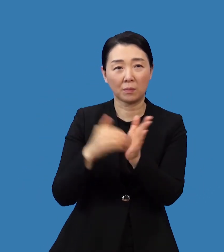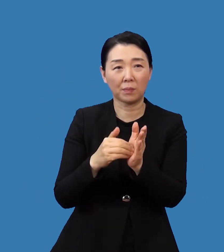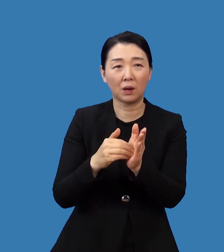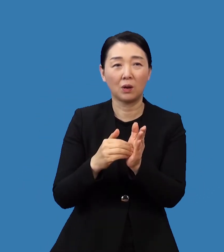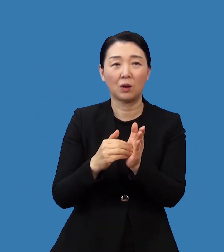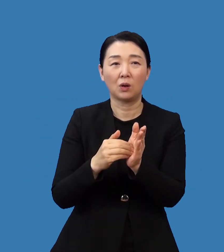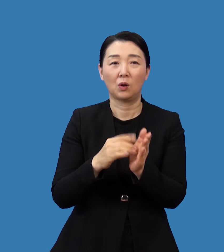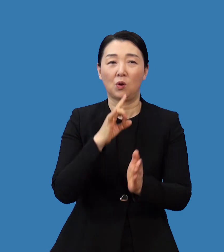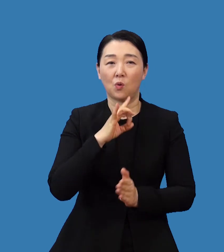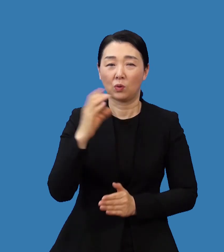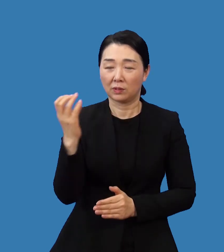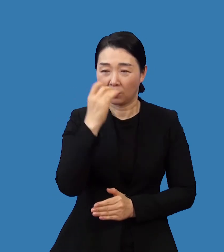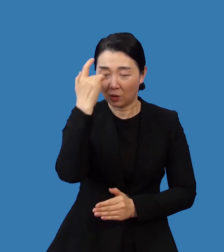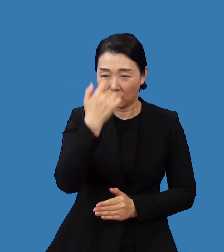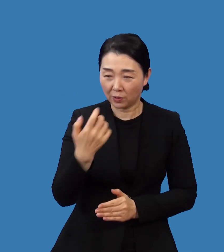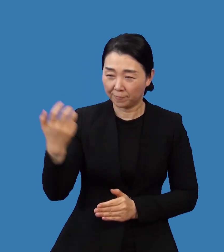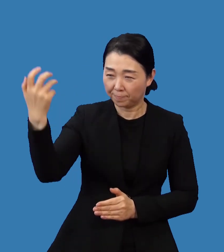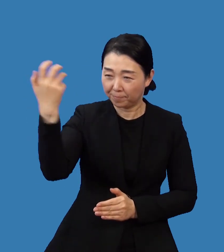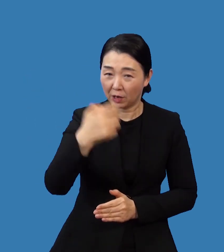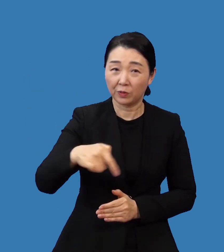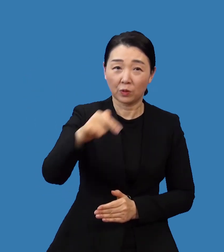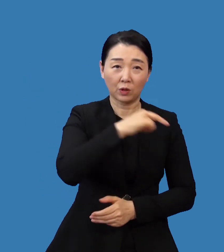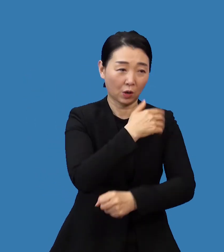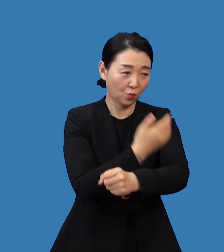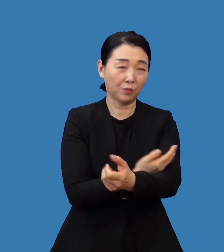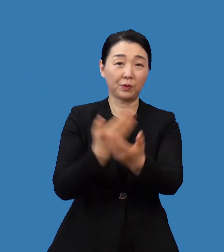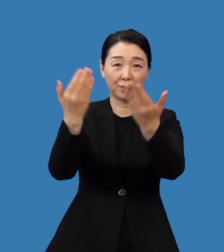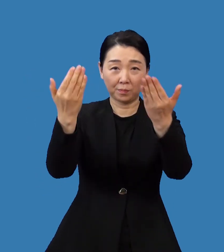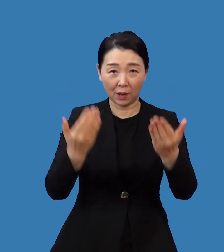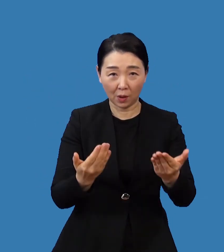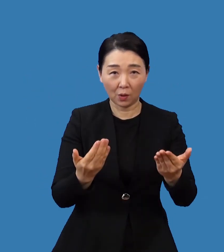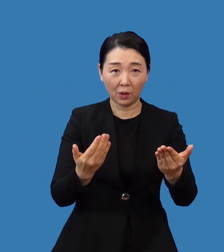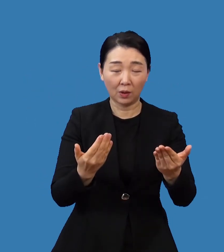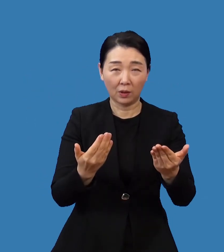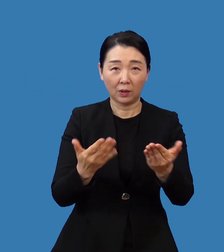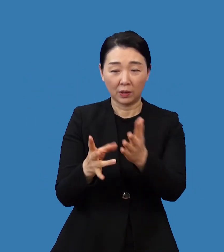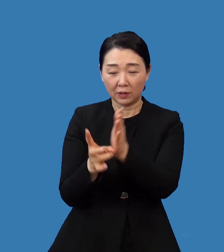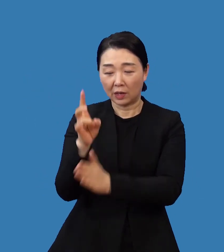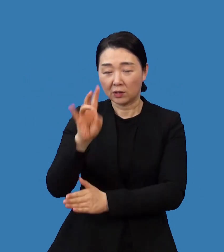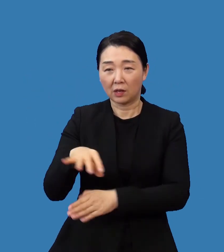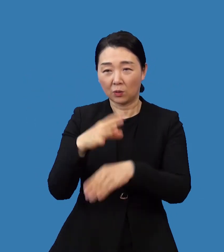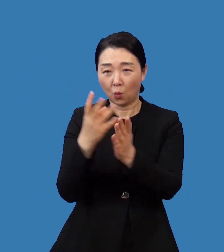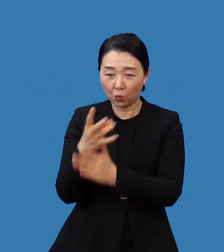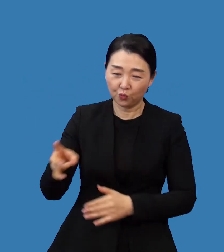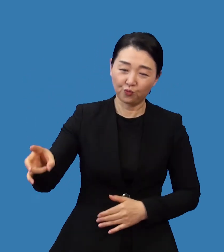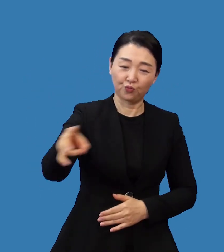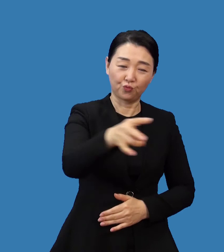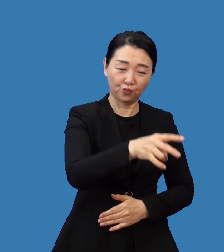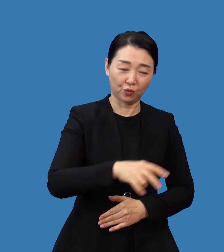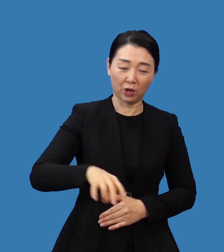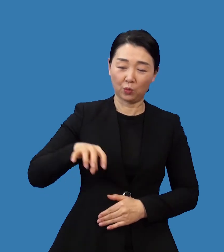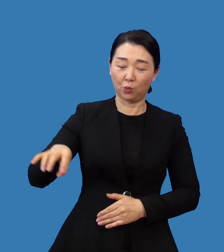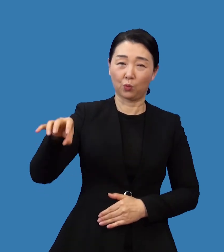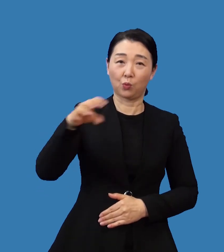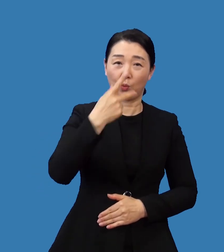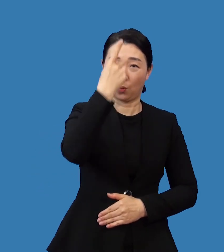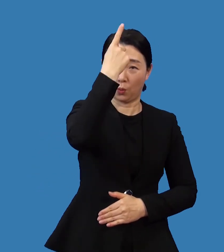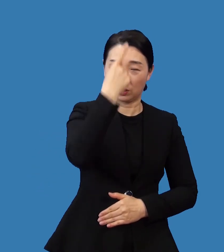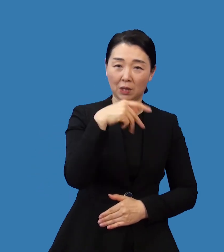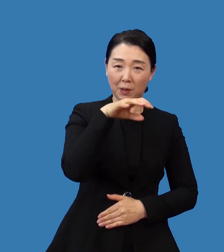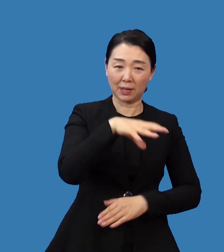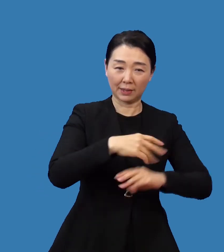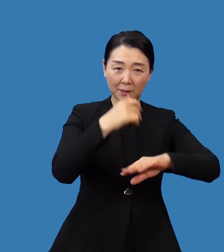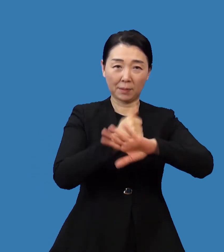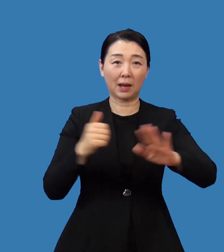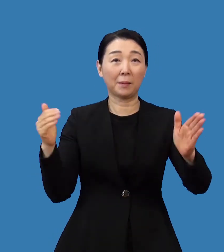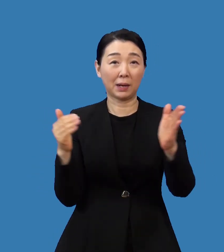성령이 임하시면 너희가 권능을 받고 예루살렘과 온 유대와 사마리아와 땅끝까지 이르러 뭐가